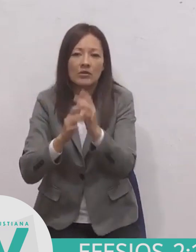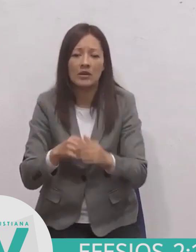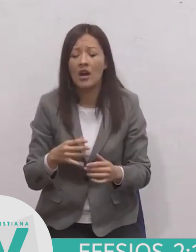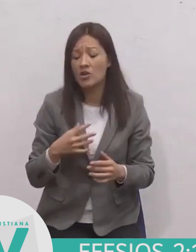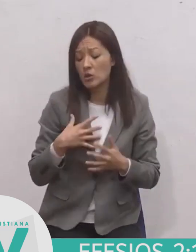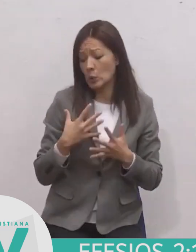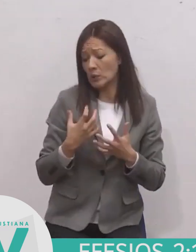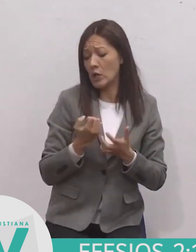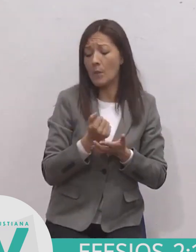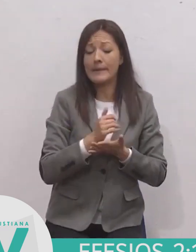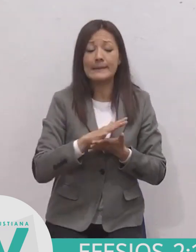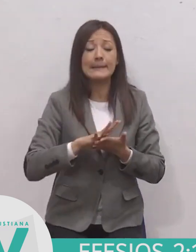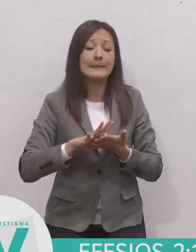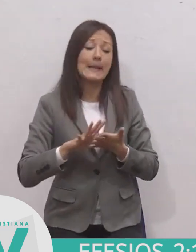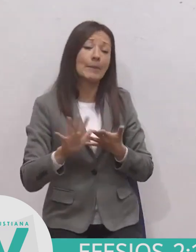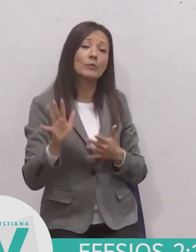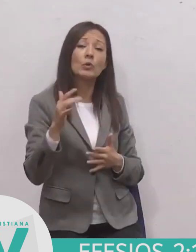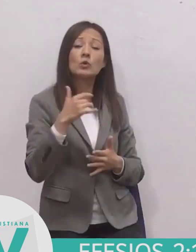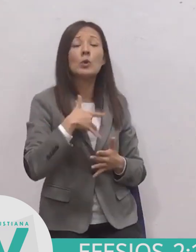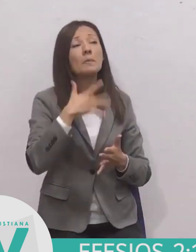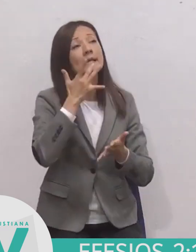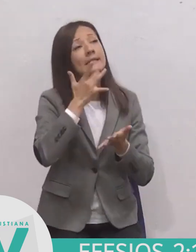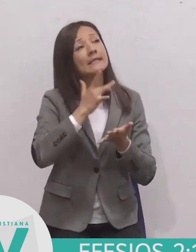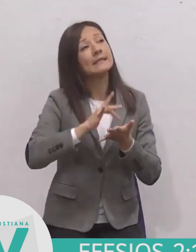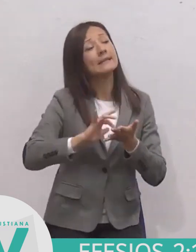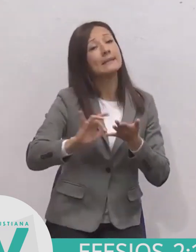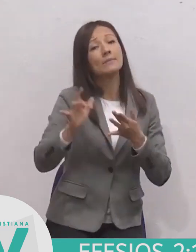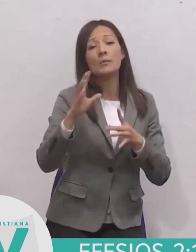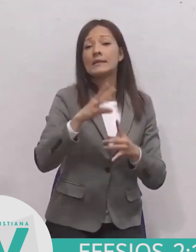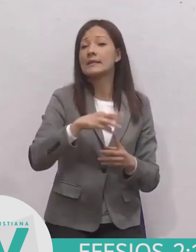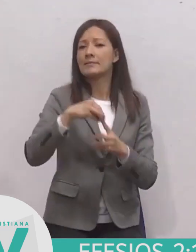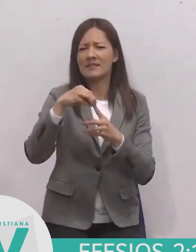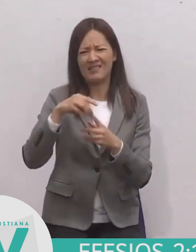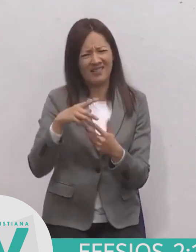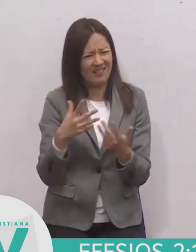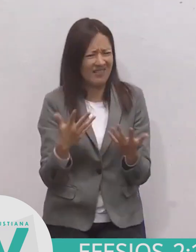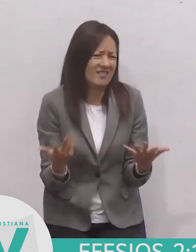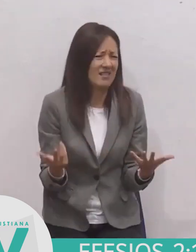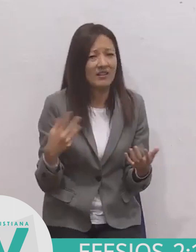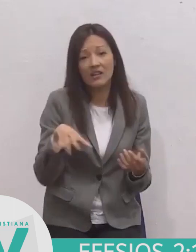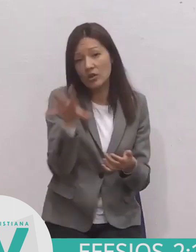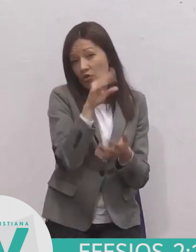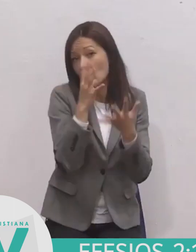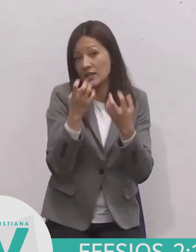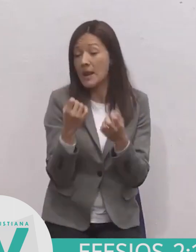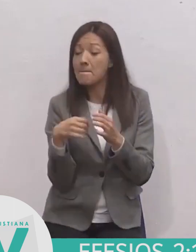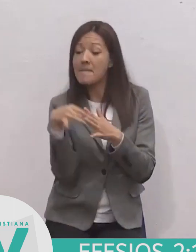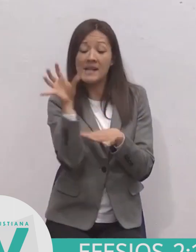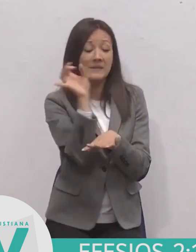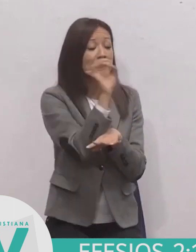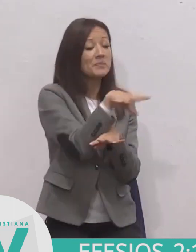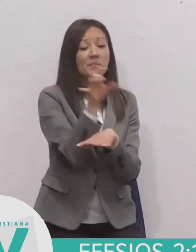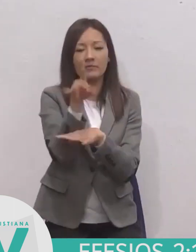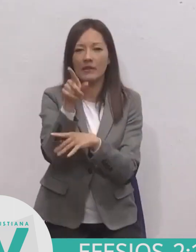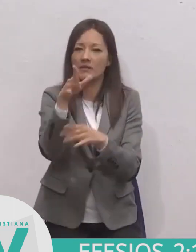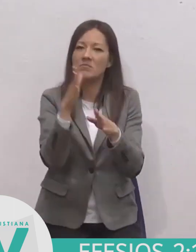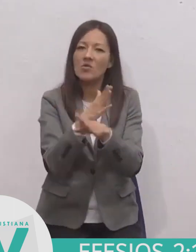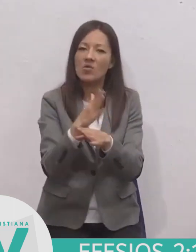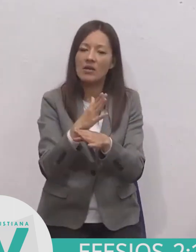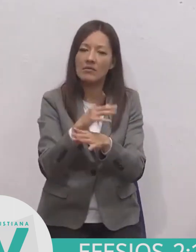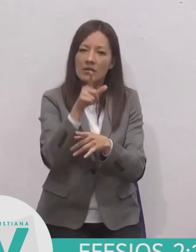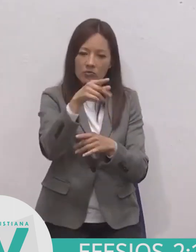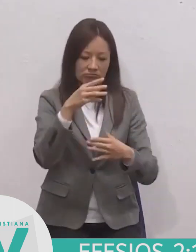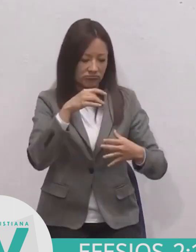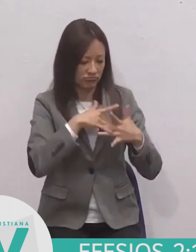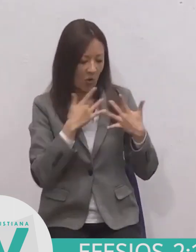más santo, aunque quiera ser más lindo, aunque quiera ser más especial, porque todos queremos ser más especiales que los demás, pero eso es problema de la autoestima